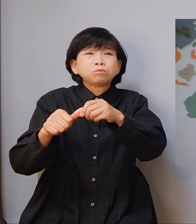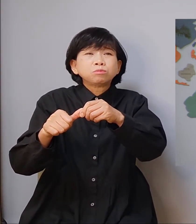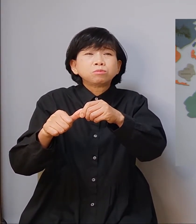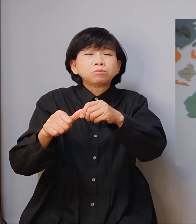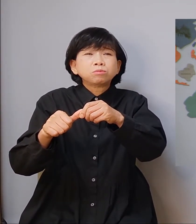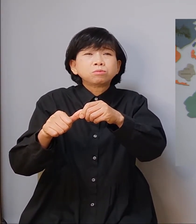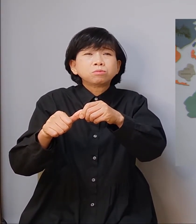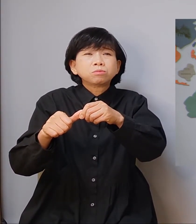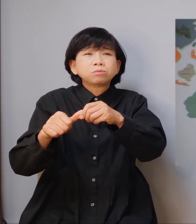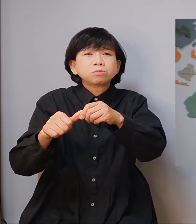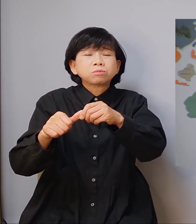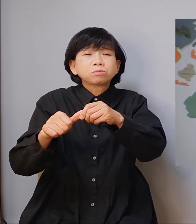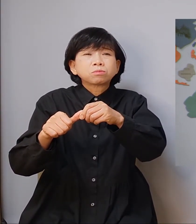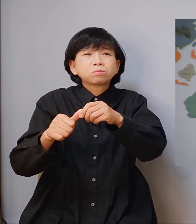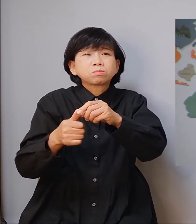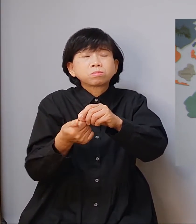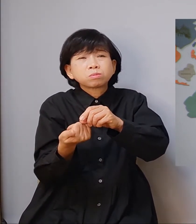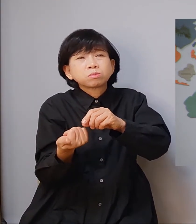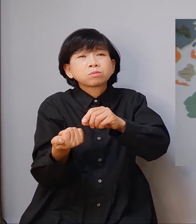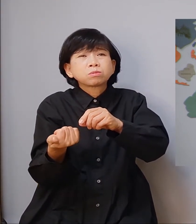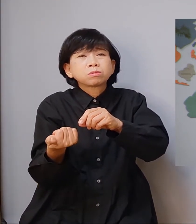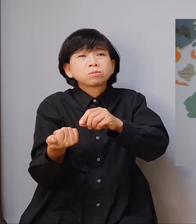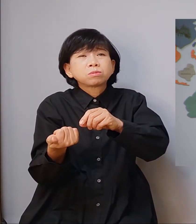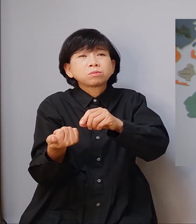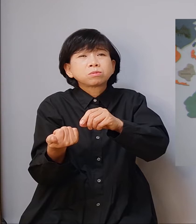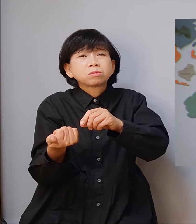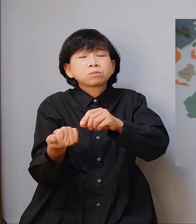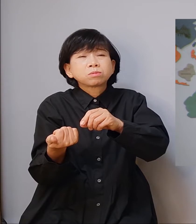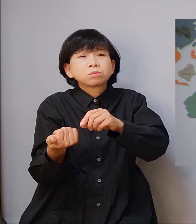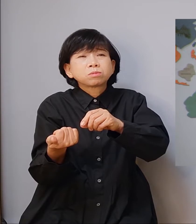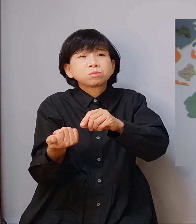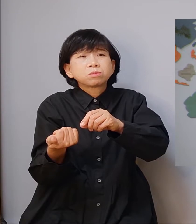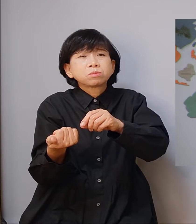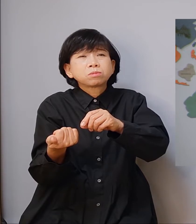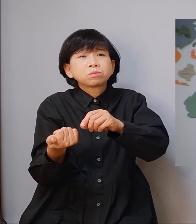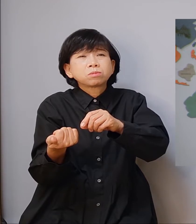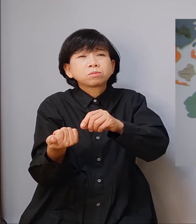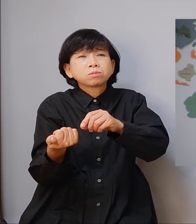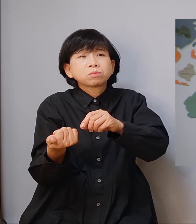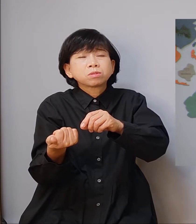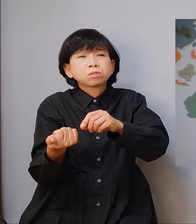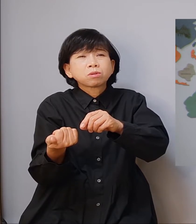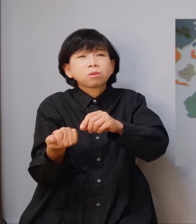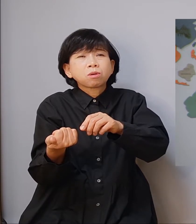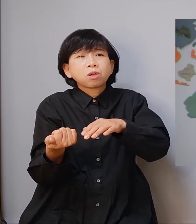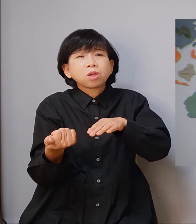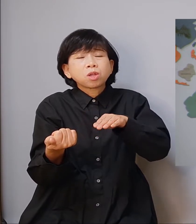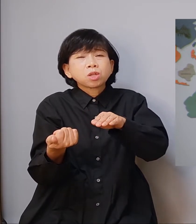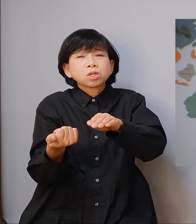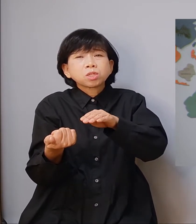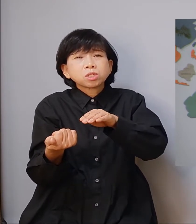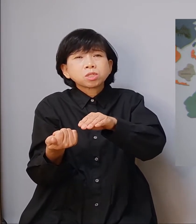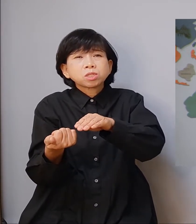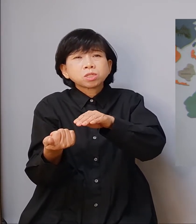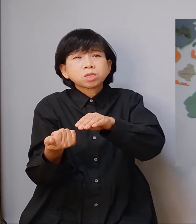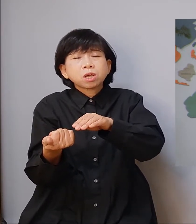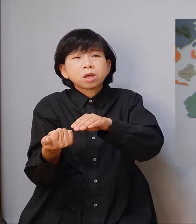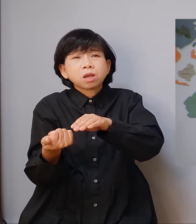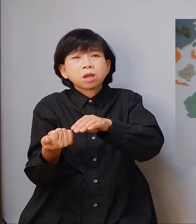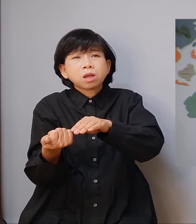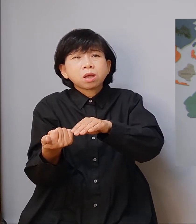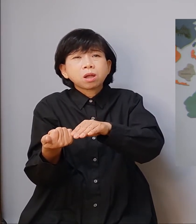뒤집었습니다. 그런 다음 쇠고랑에 사슬을 끼워 자동차로 뒤집어진 거북이를